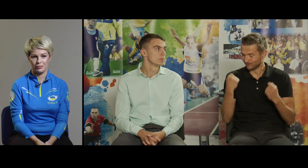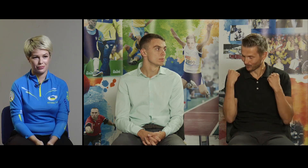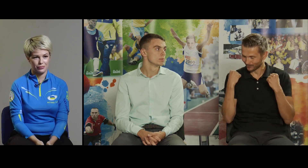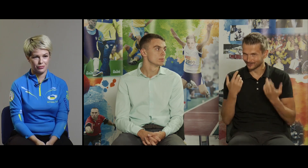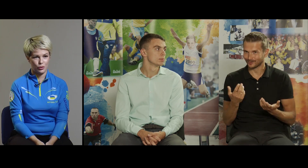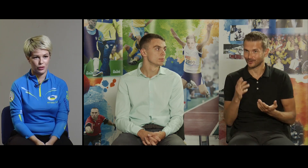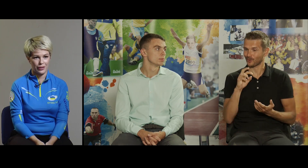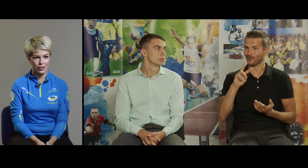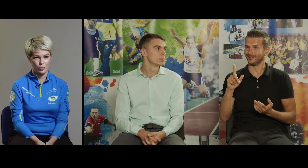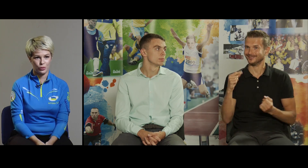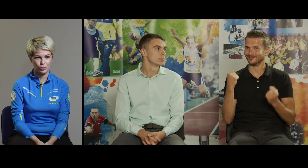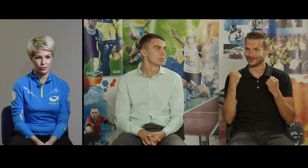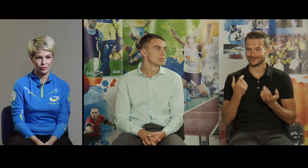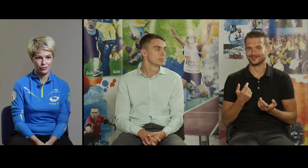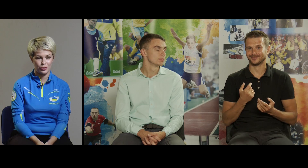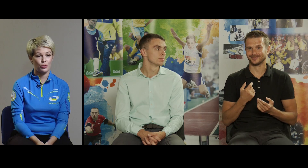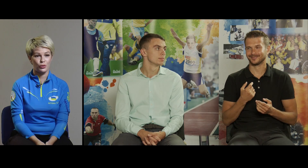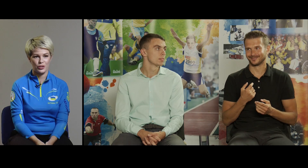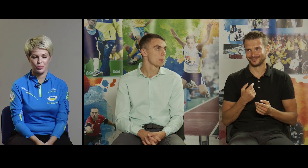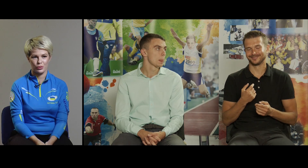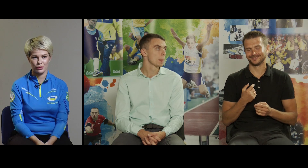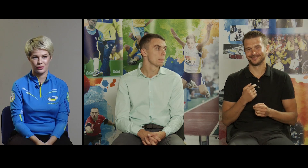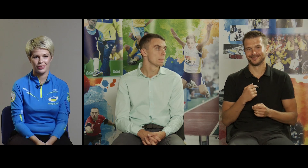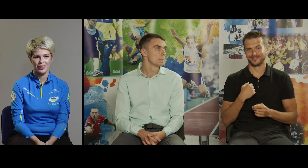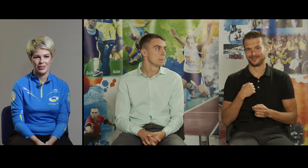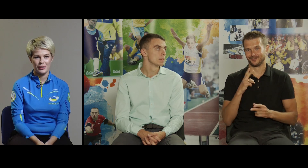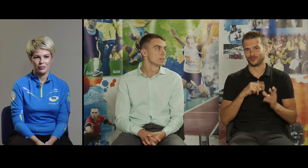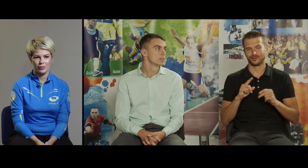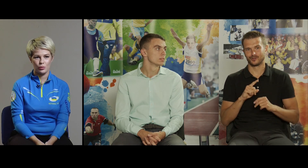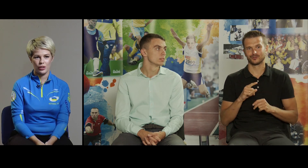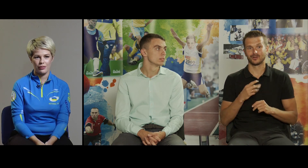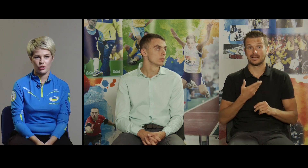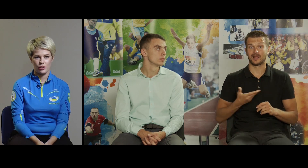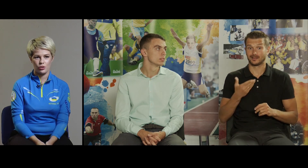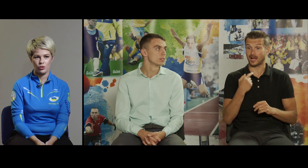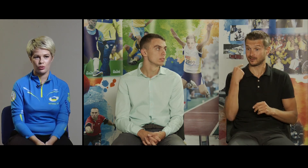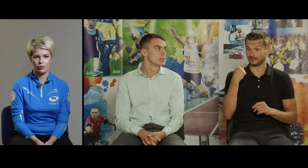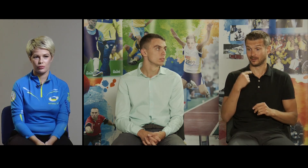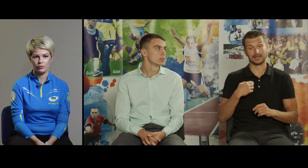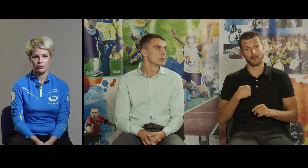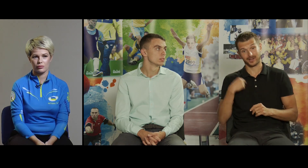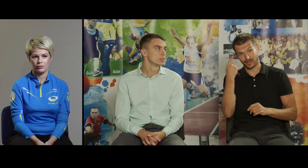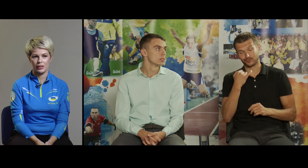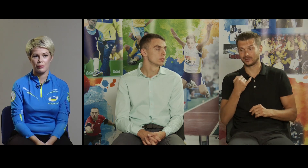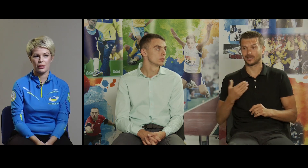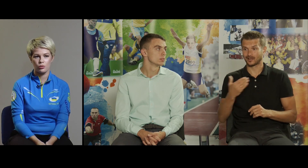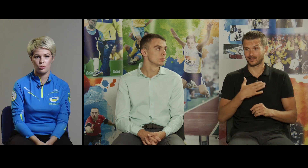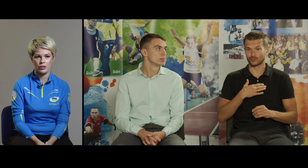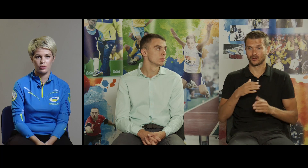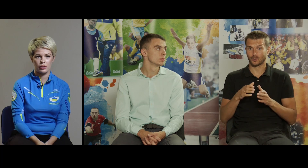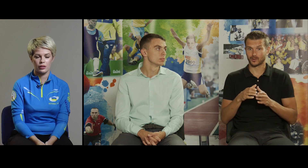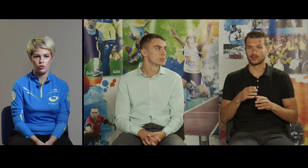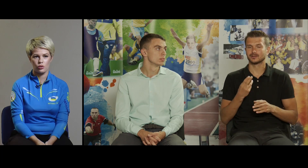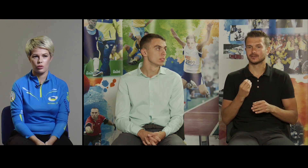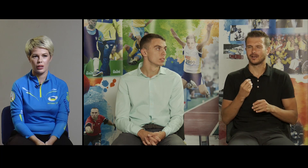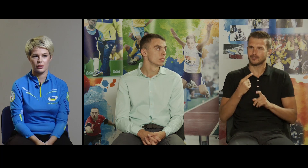це королева спорту, король спорту. Тому я вважаю, що для мене